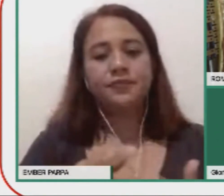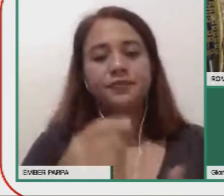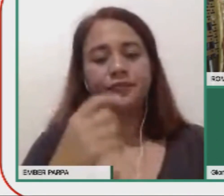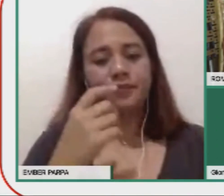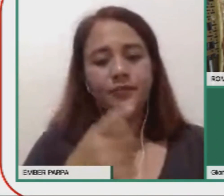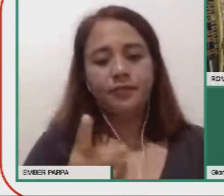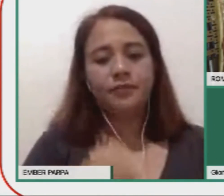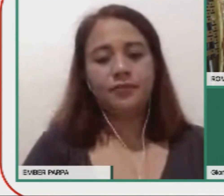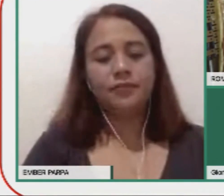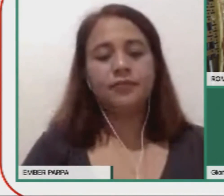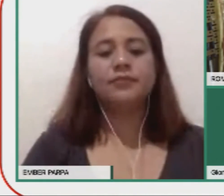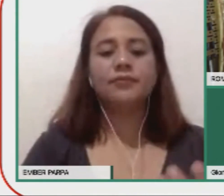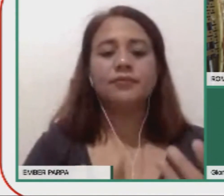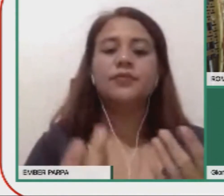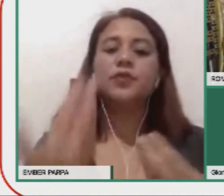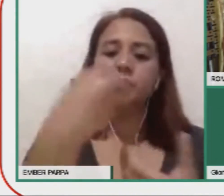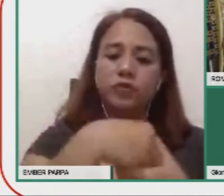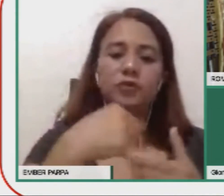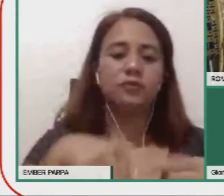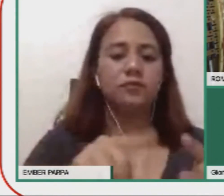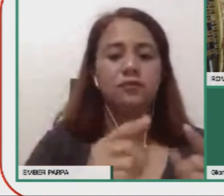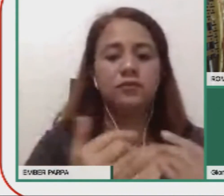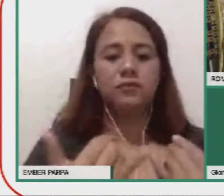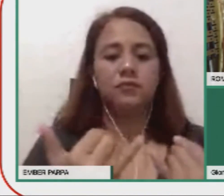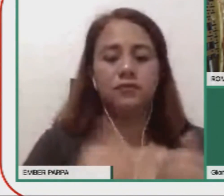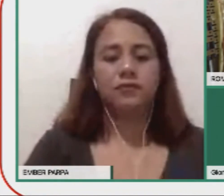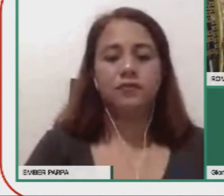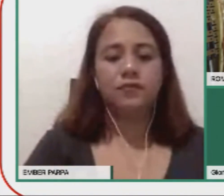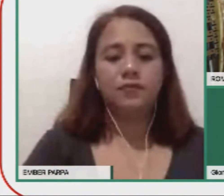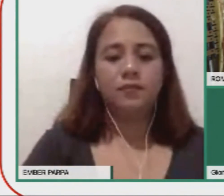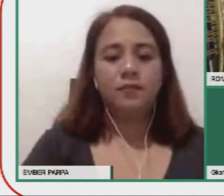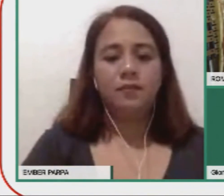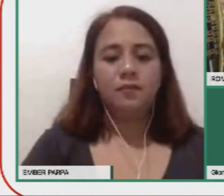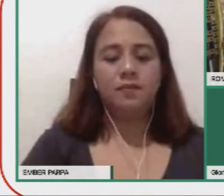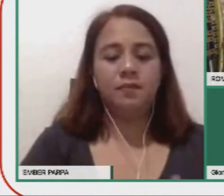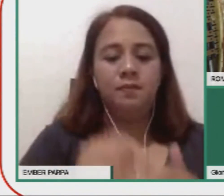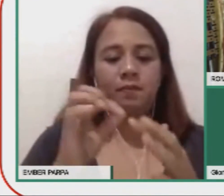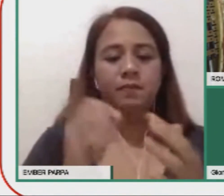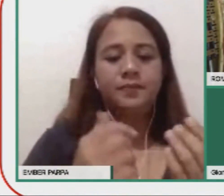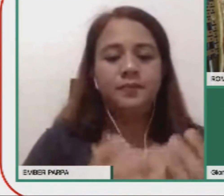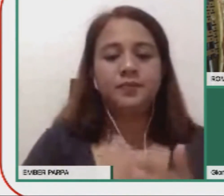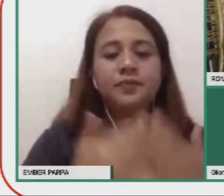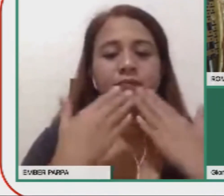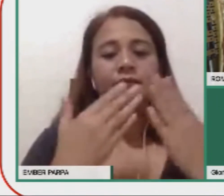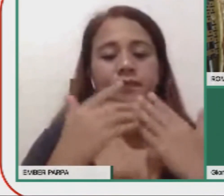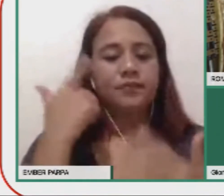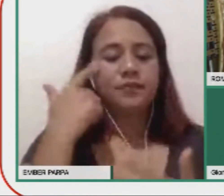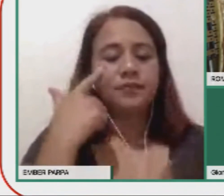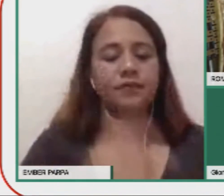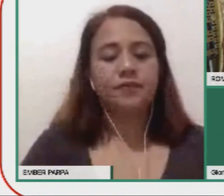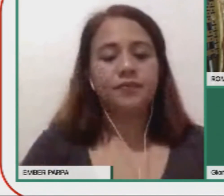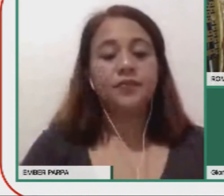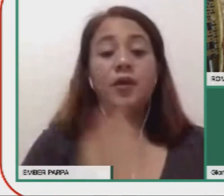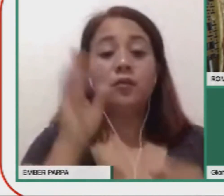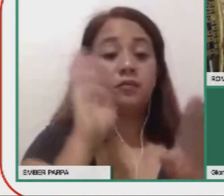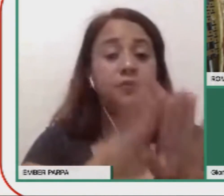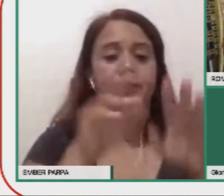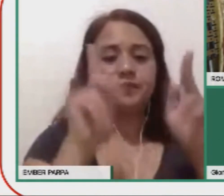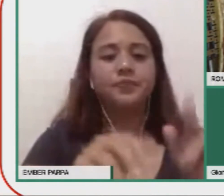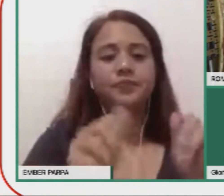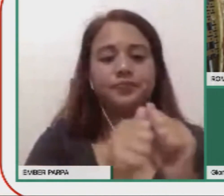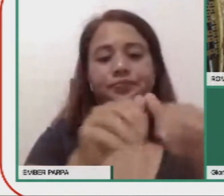nakipag-isa sa amin sa oras na ito. Yes. Lalo-lalo Thank na you. ang Thank you, Glo. kapatid natin na persons with